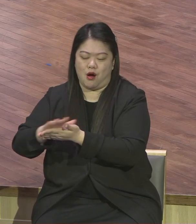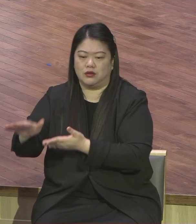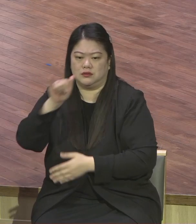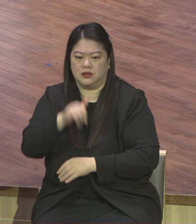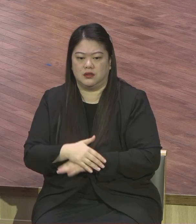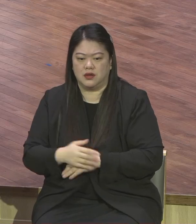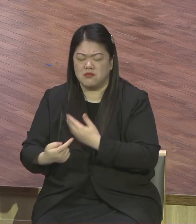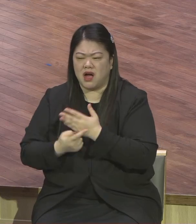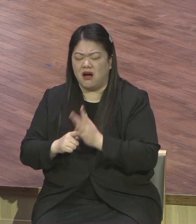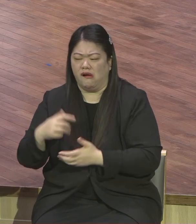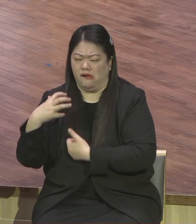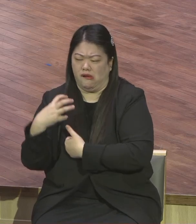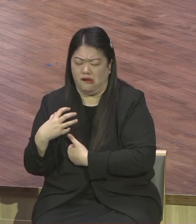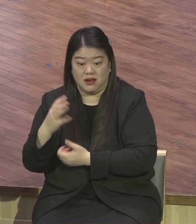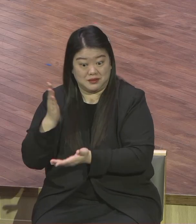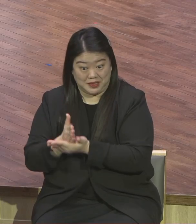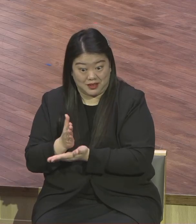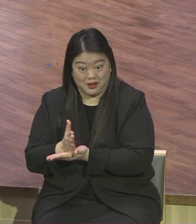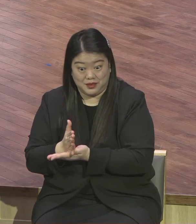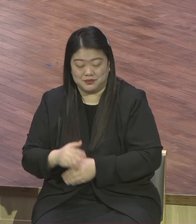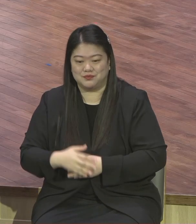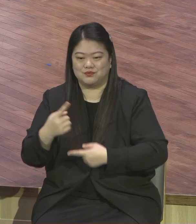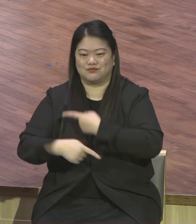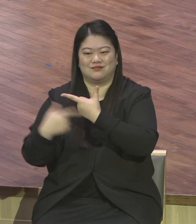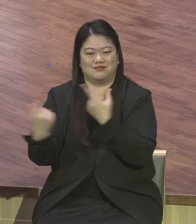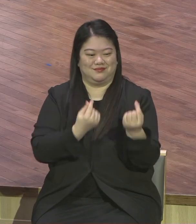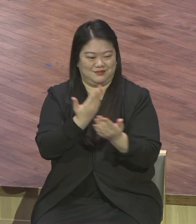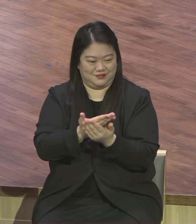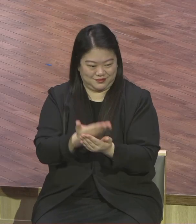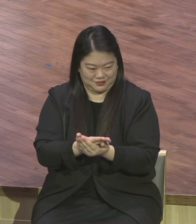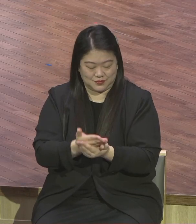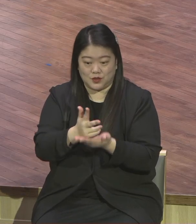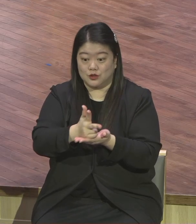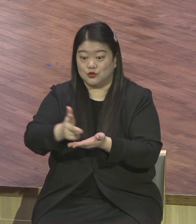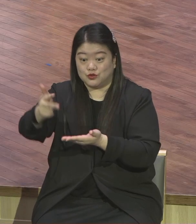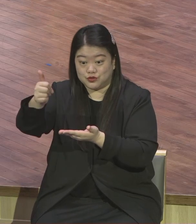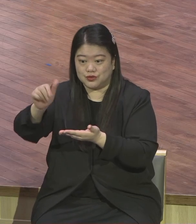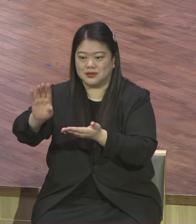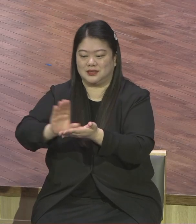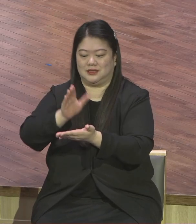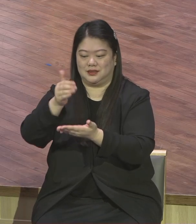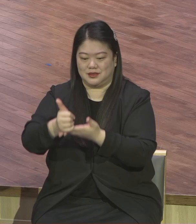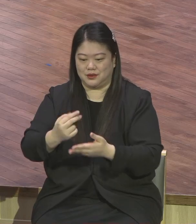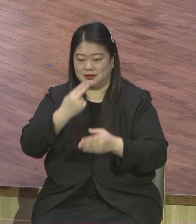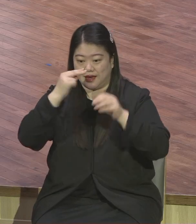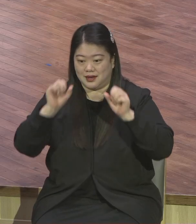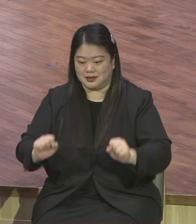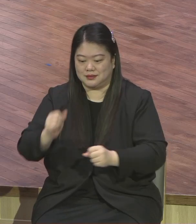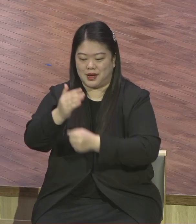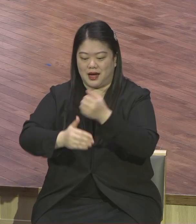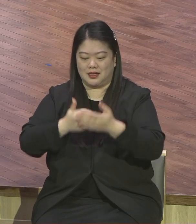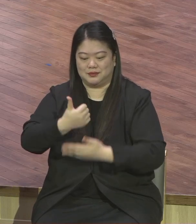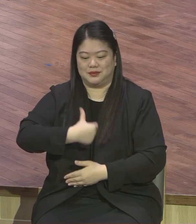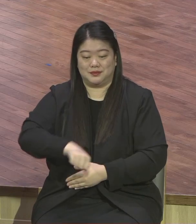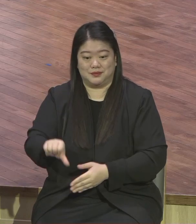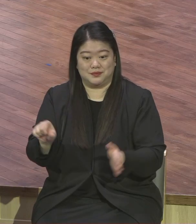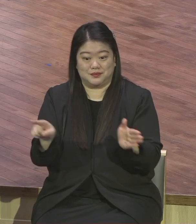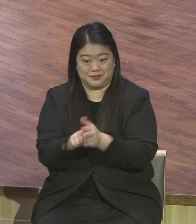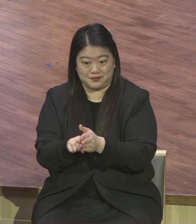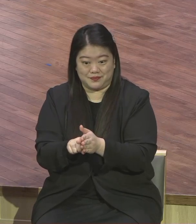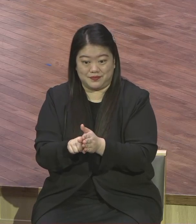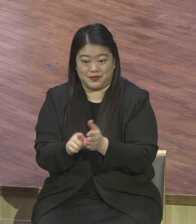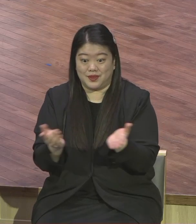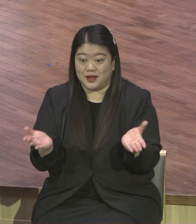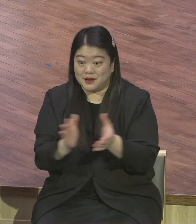자유하시기 바랍니다. 신앙 고백합니다. 주는 그리스도시요 살아계신 하나님의